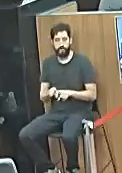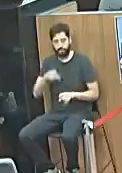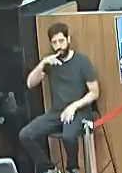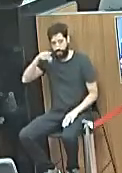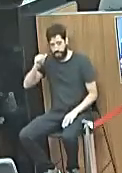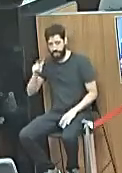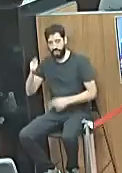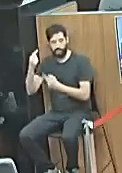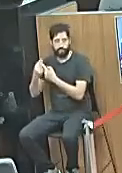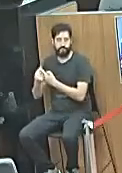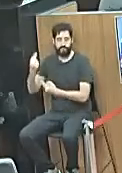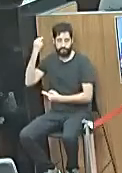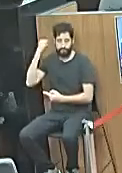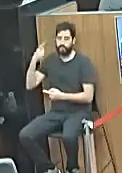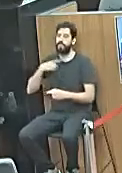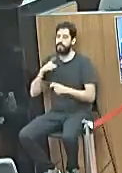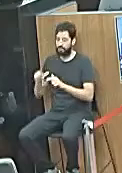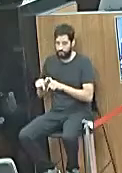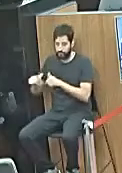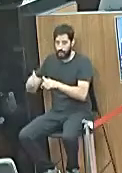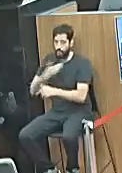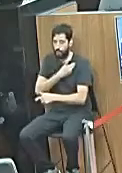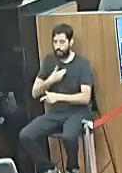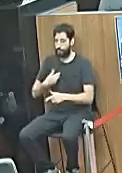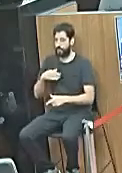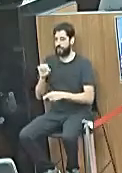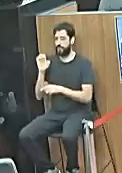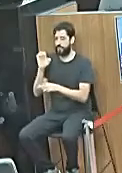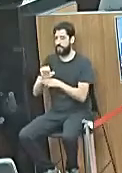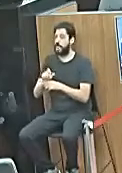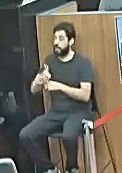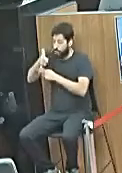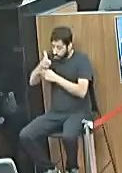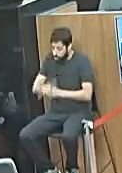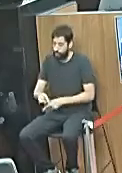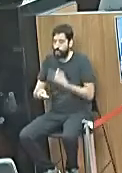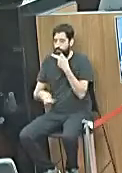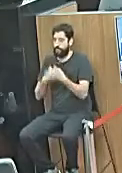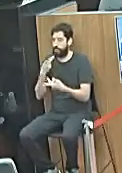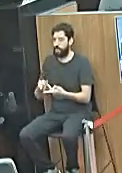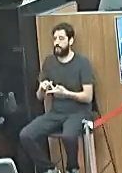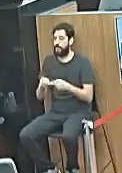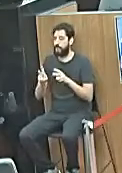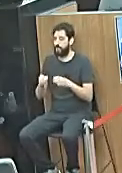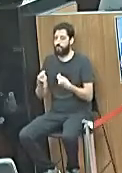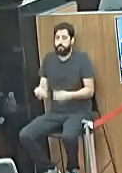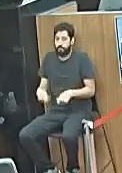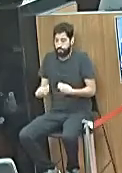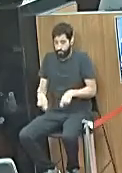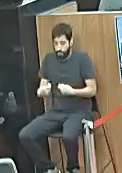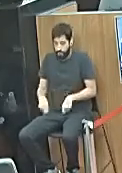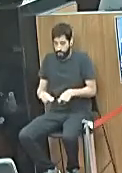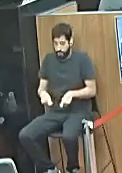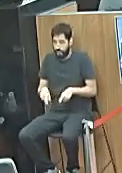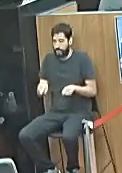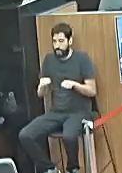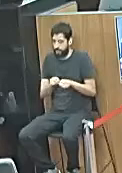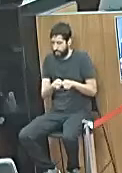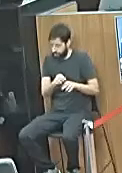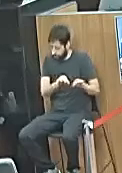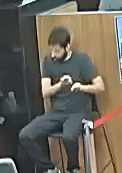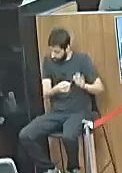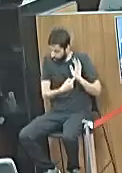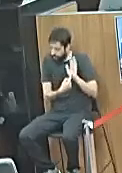passado ela está empenhado no governo do estado ea gente vem de novo reforçar a necessidade de fazer essas e outras que estão sendo